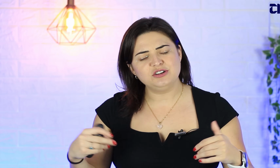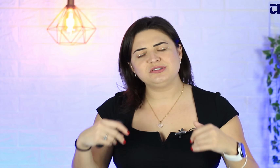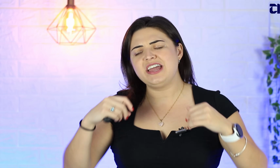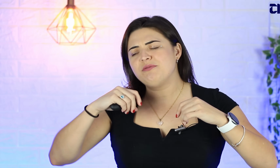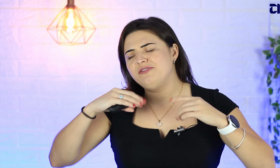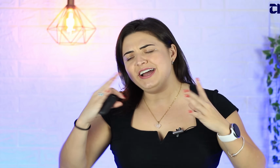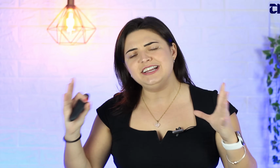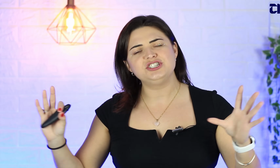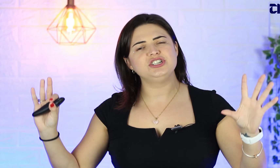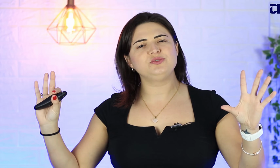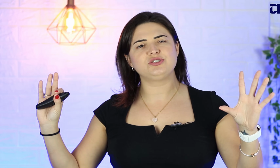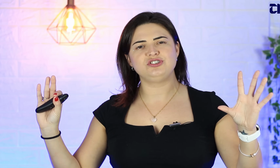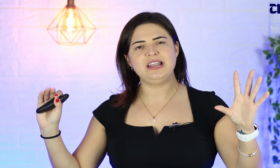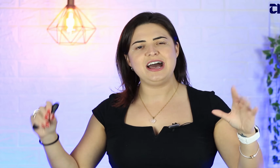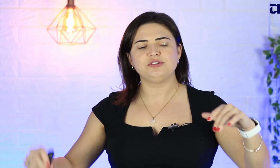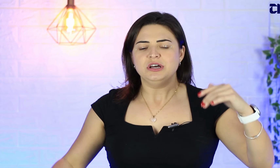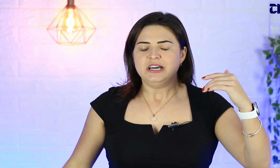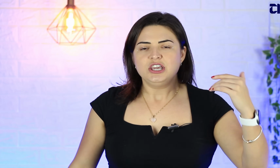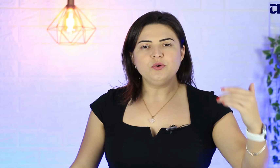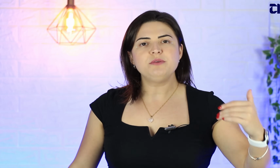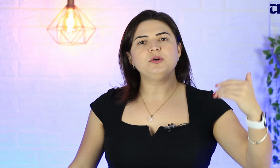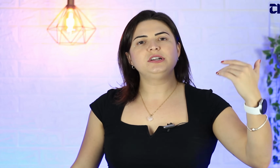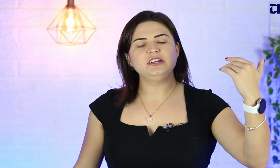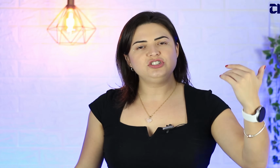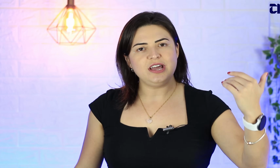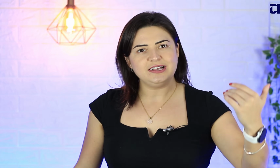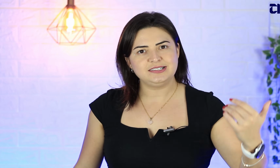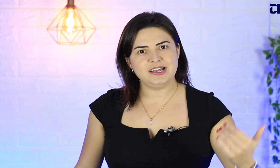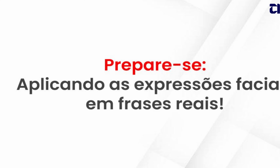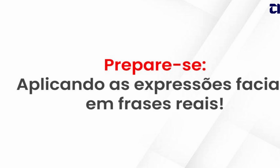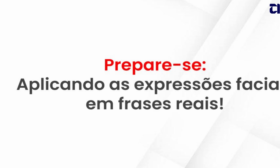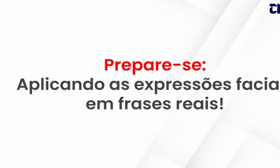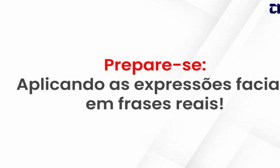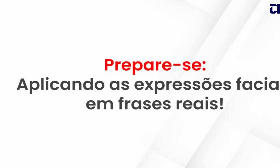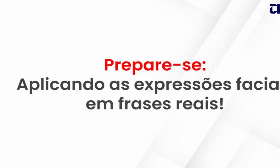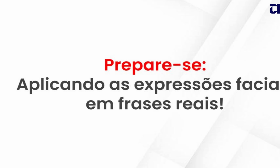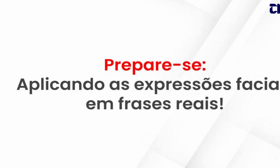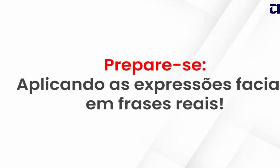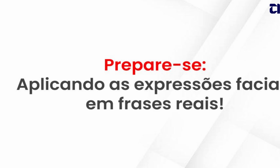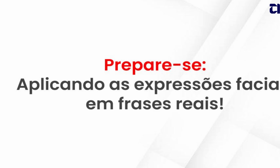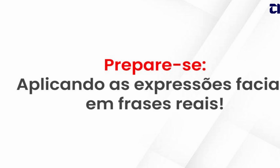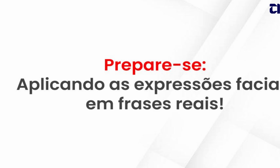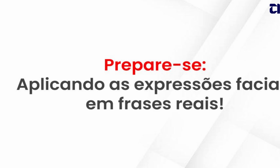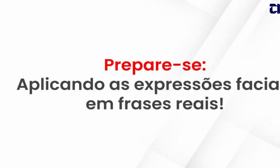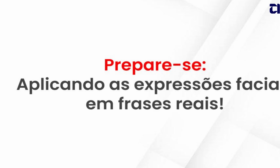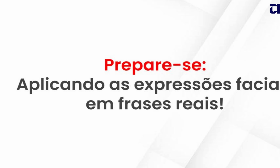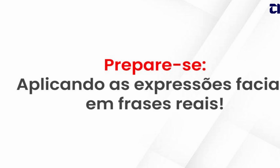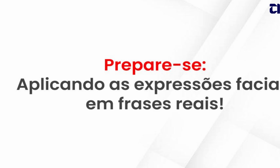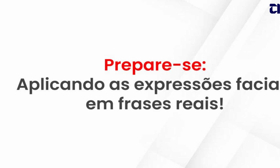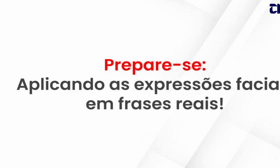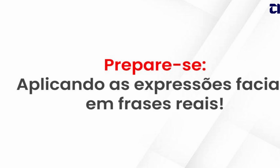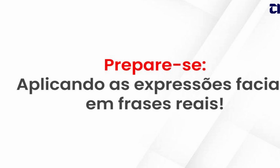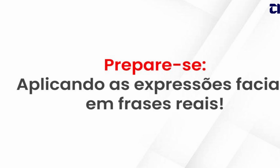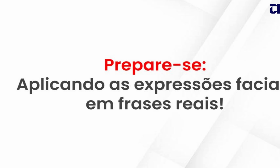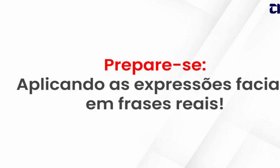passar do tempo, vai deixando isso de lado. E o importante é ser entendido, é sinalizar, é se comunicar.